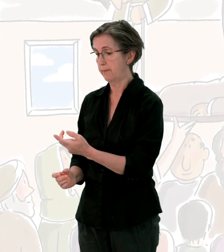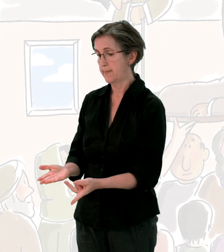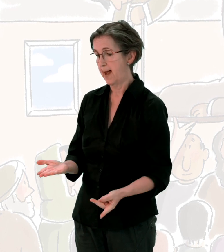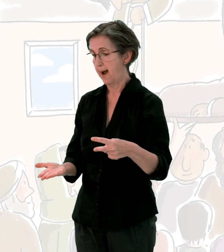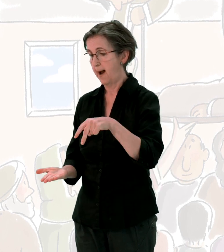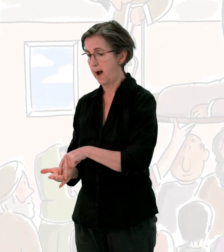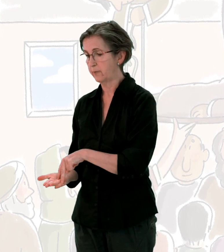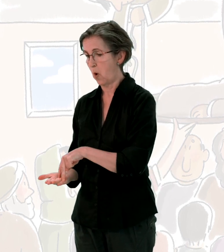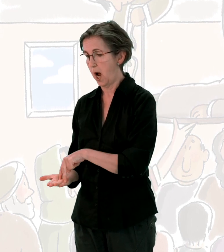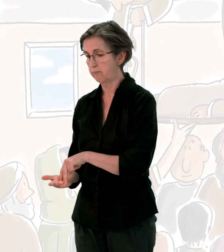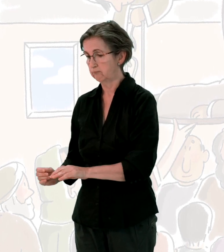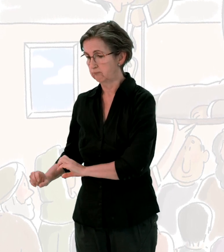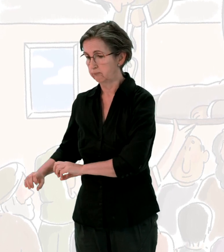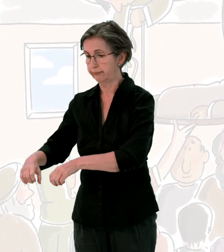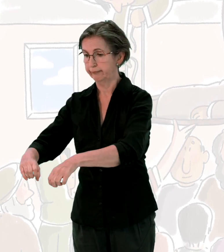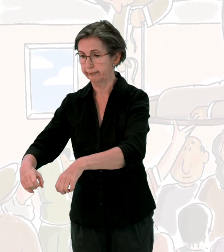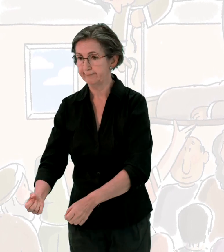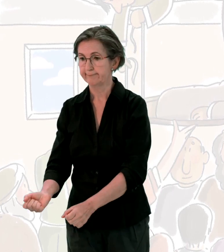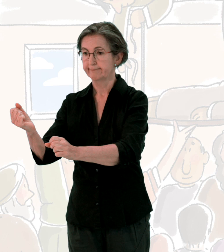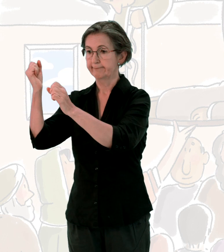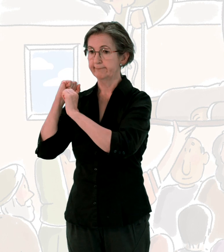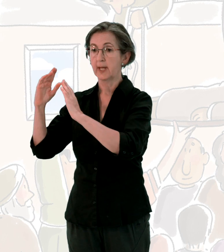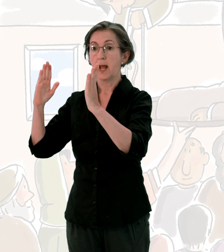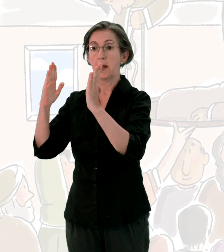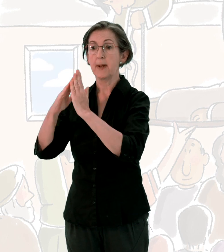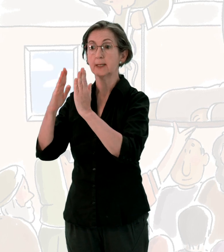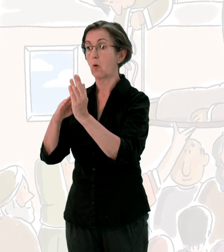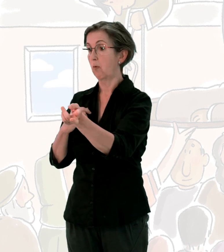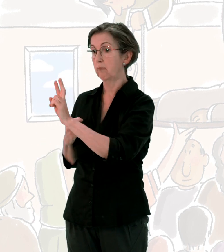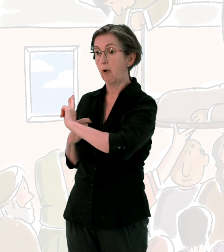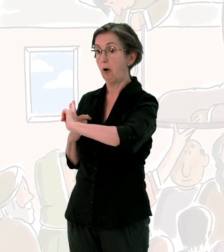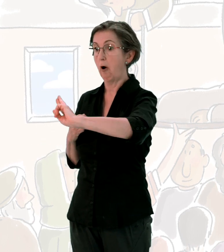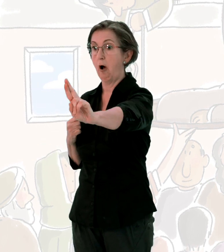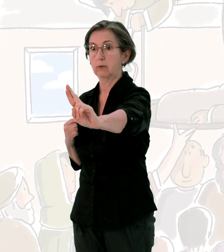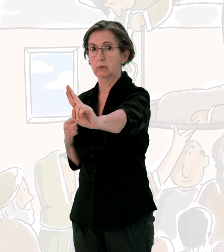« Je te le demande, lève-toi, prends ta natte et rentre chez toi. »